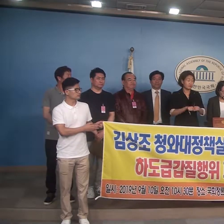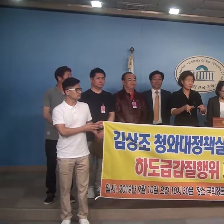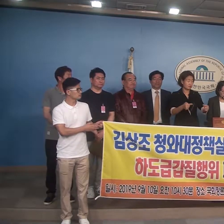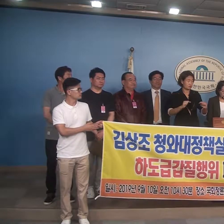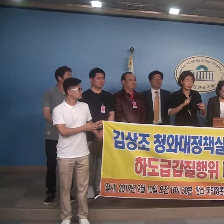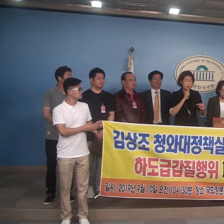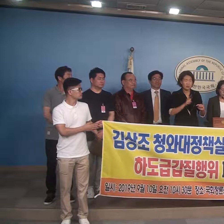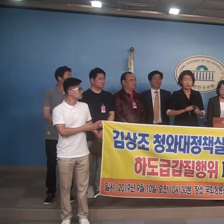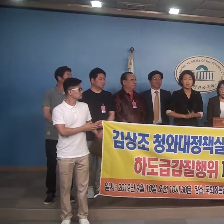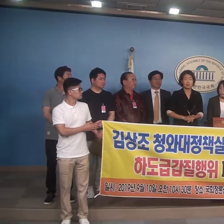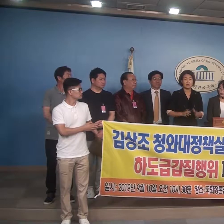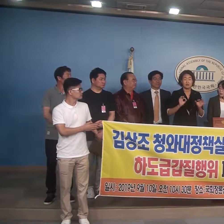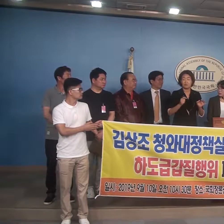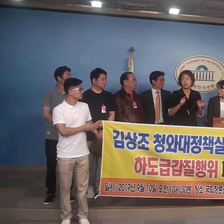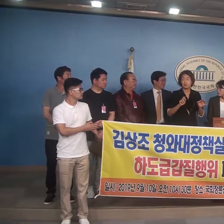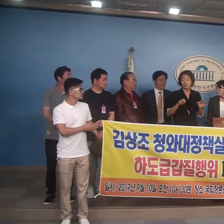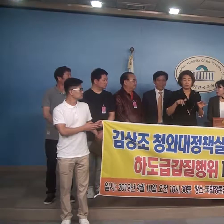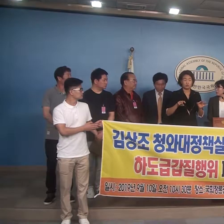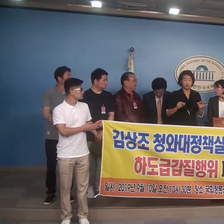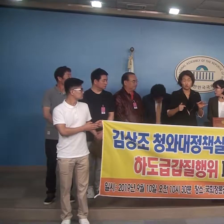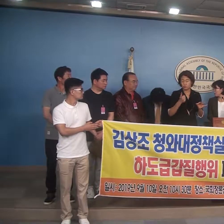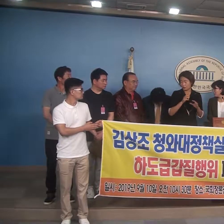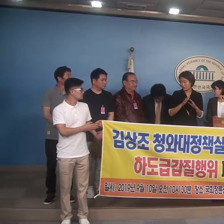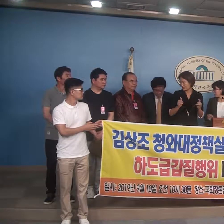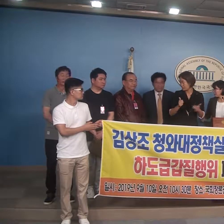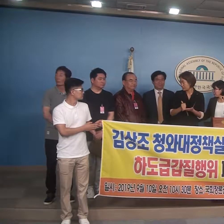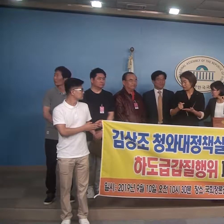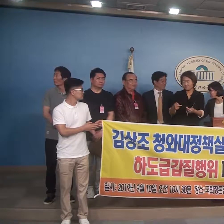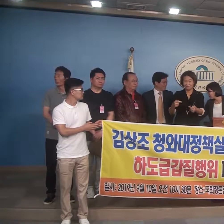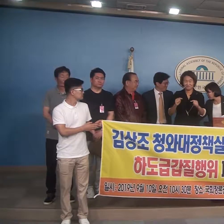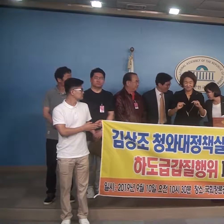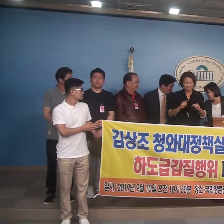하도급 대책위원회 김남준 변호사